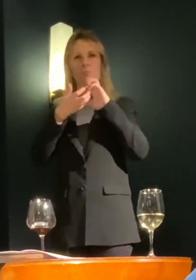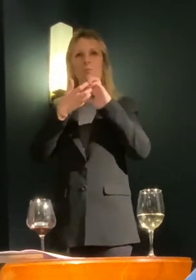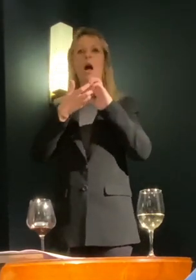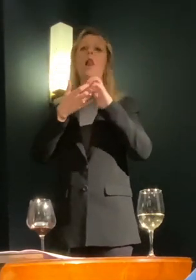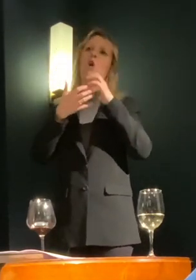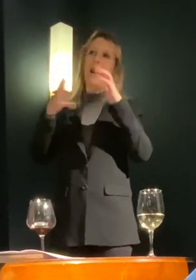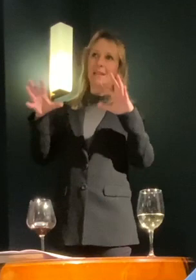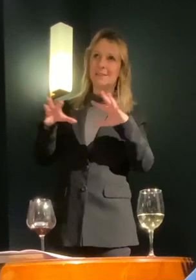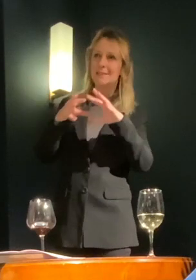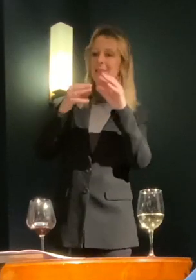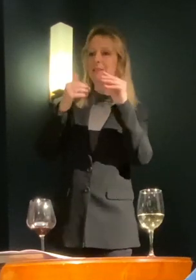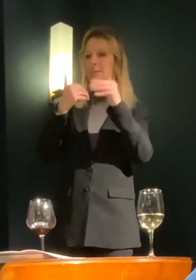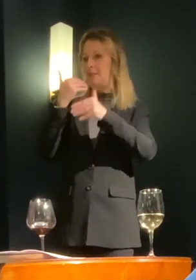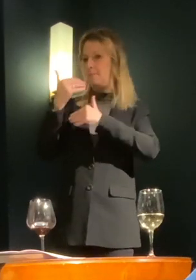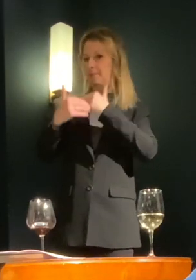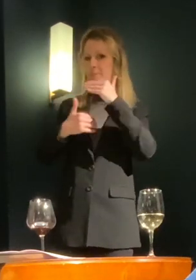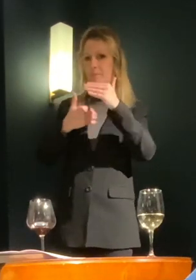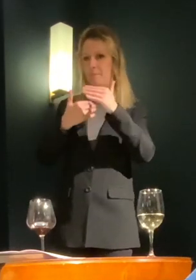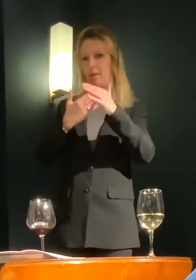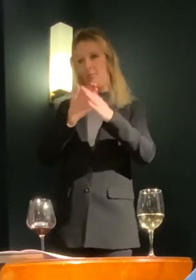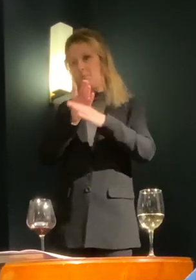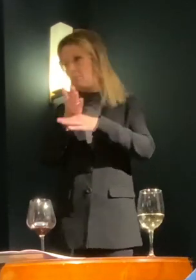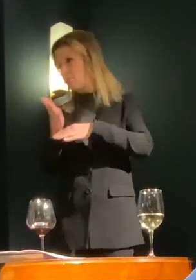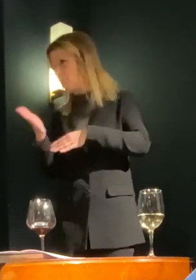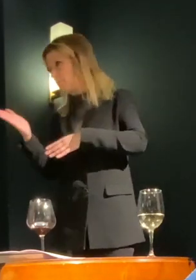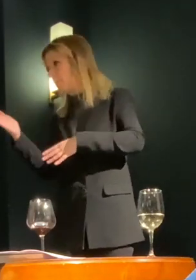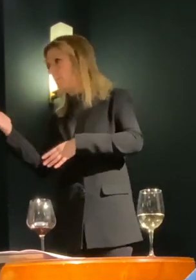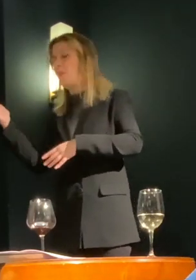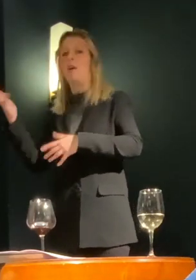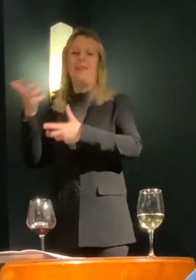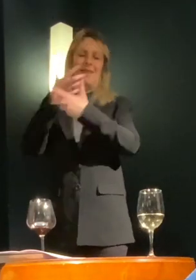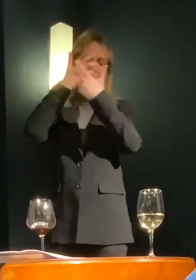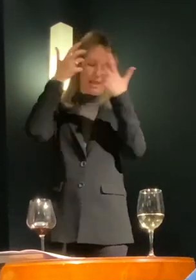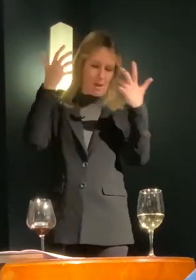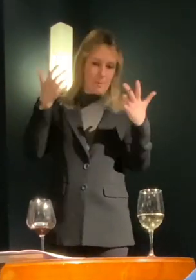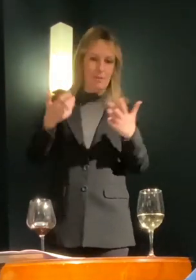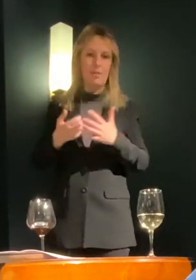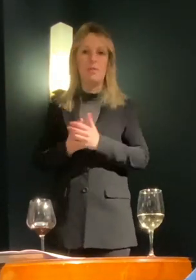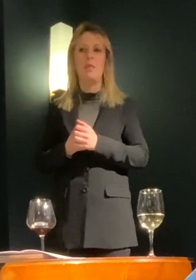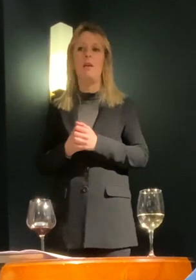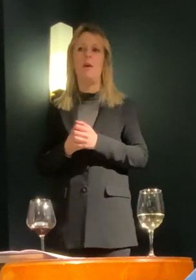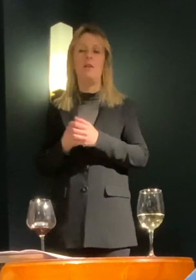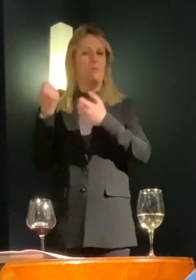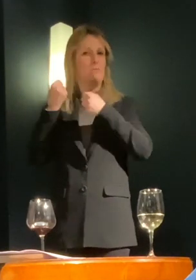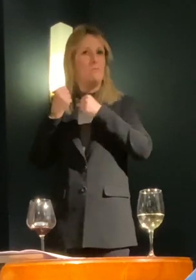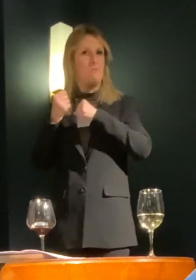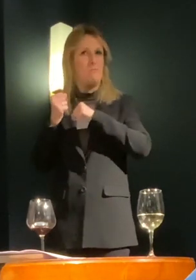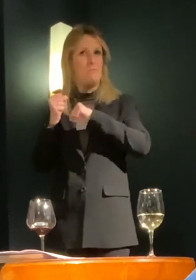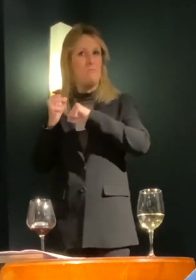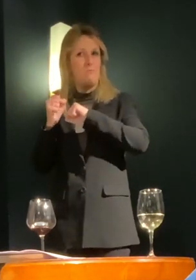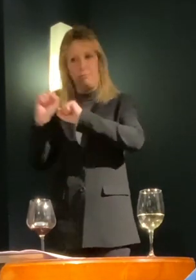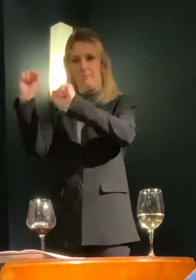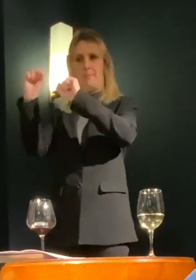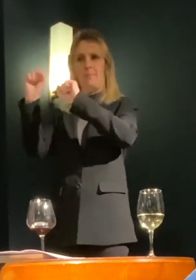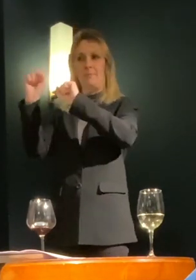comincia a andare completamente da un'altra parte, e quindi ovviamente rigetta le persone che